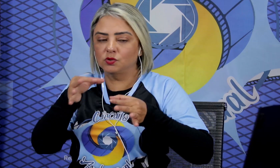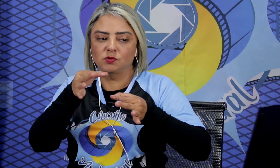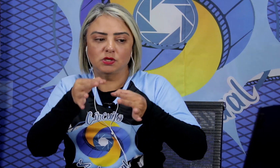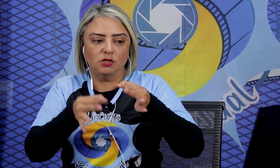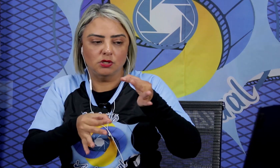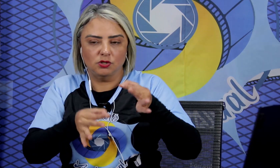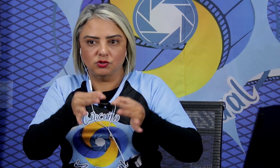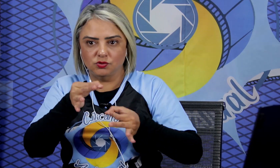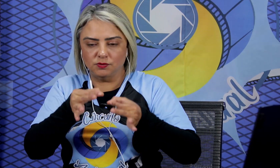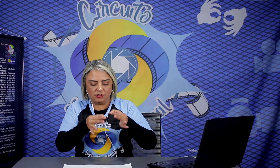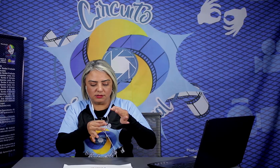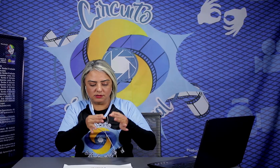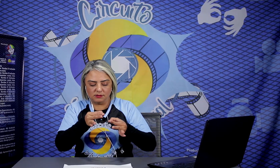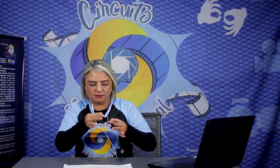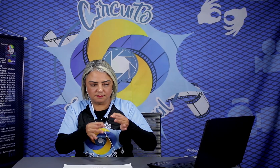pessoa, juiz.